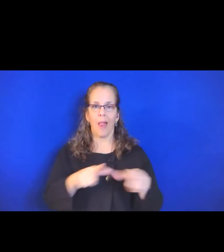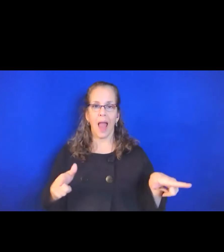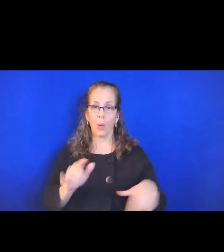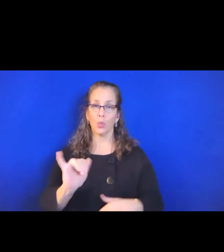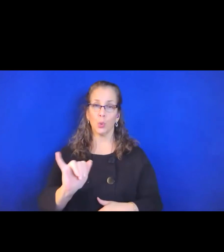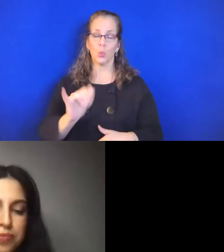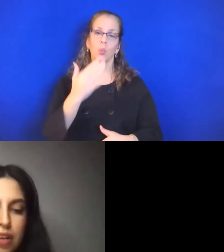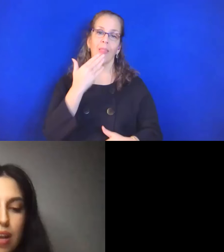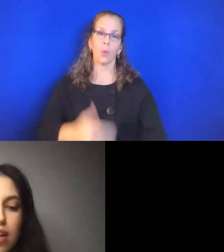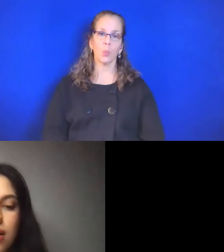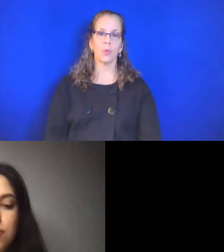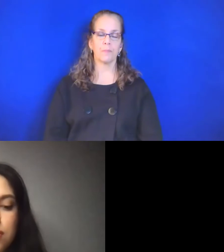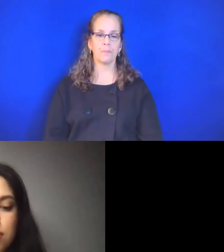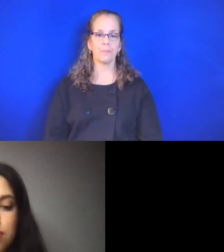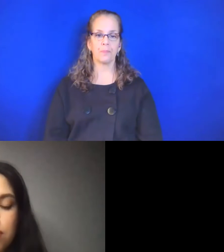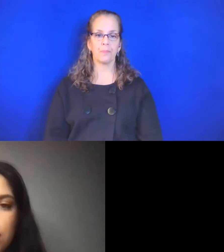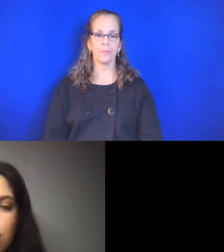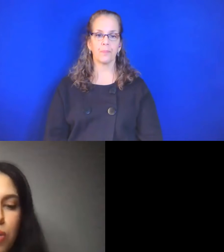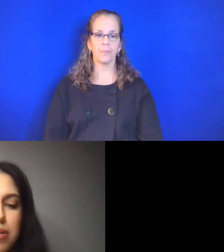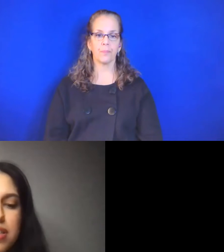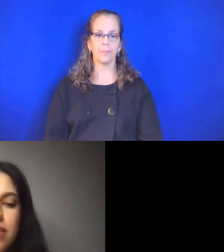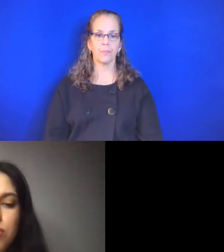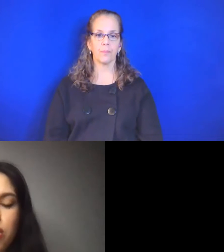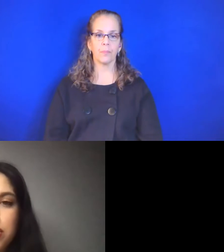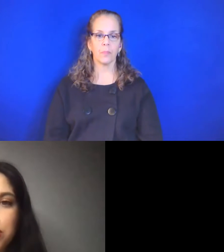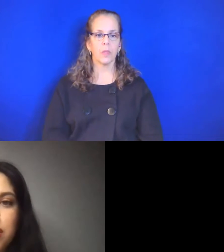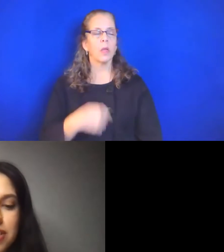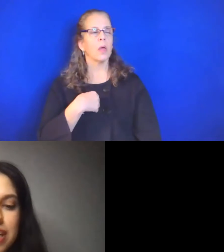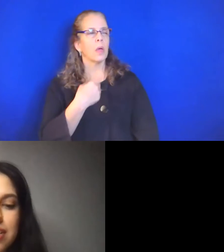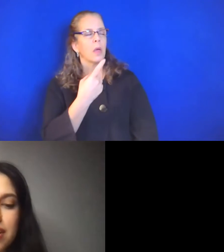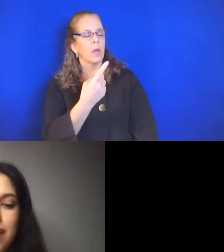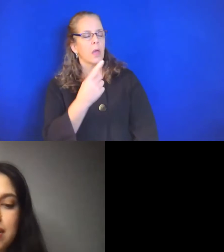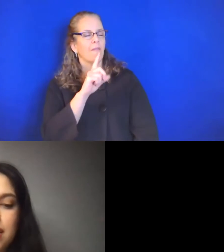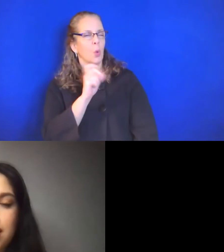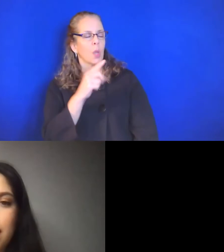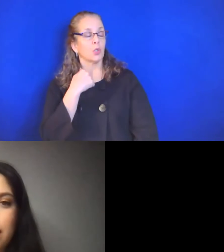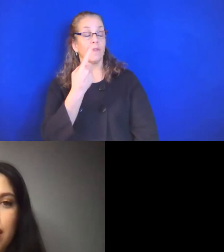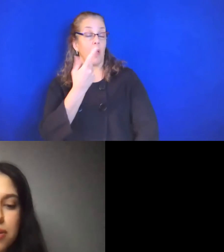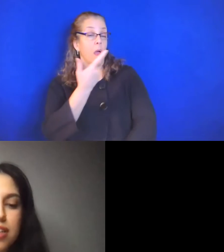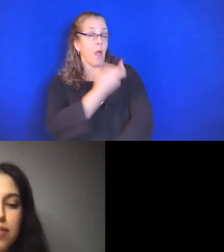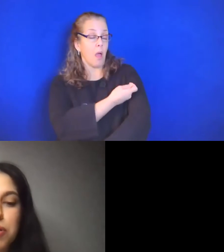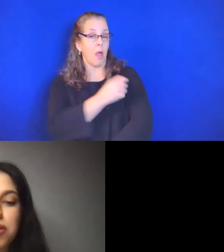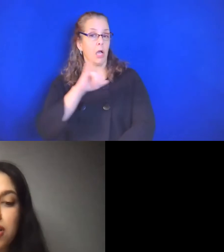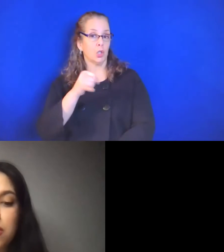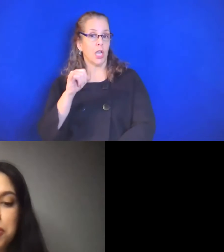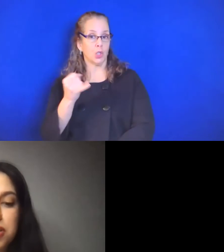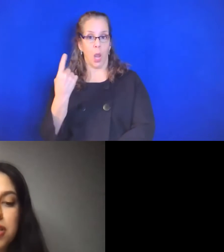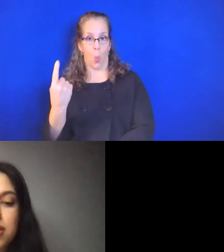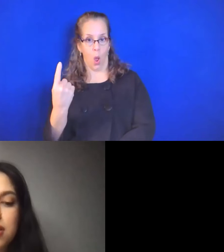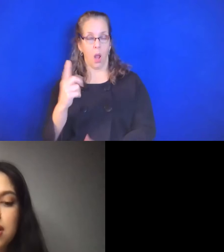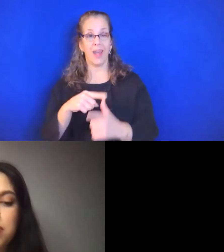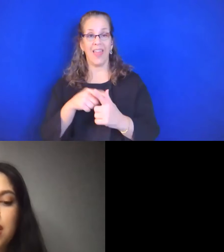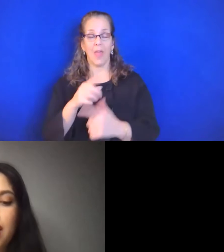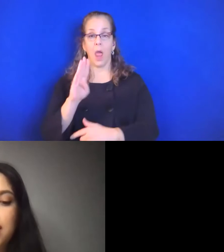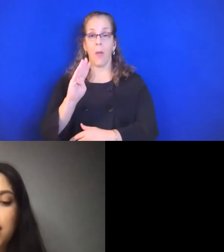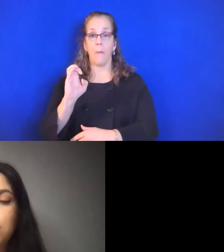那这些资源呢，还是有你所用的预言的，应该。 And then I received the Moderna booster.